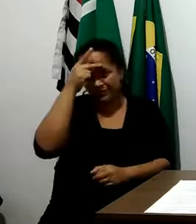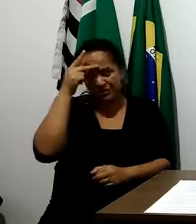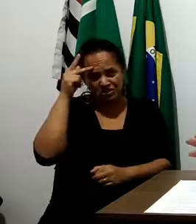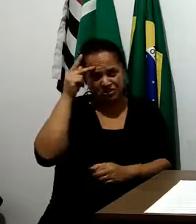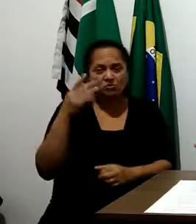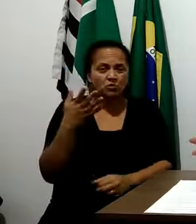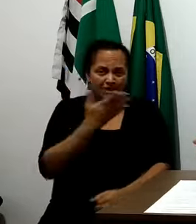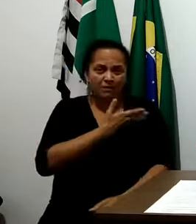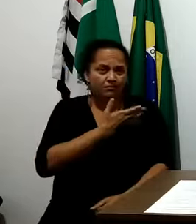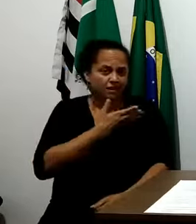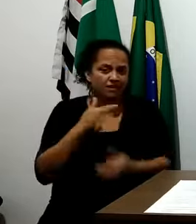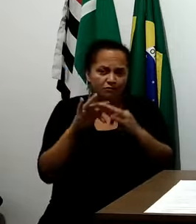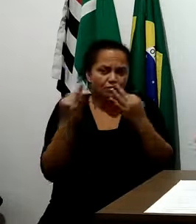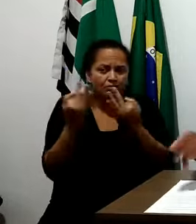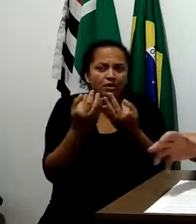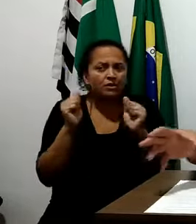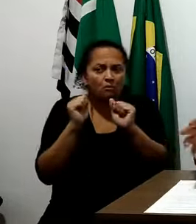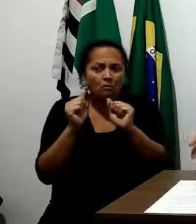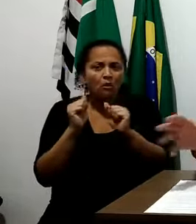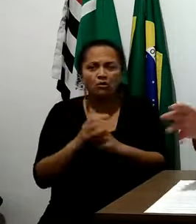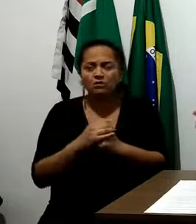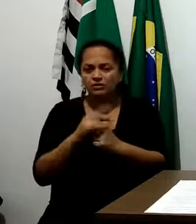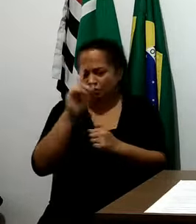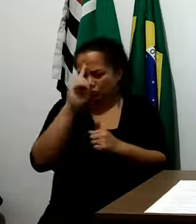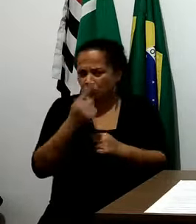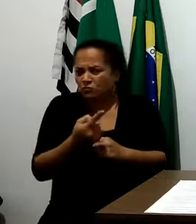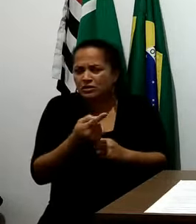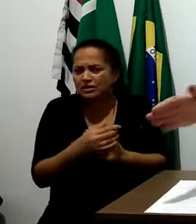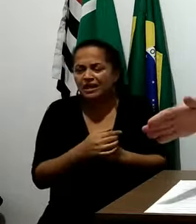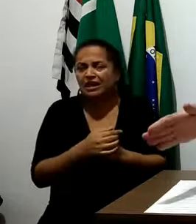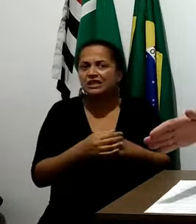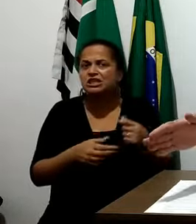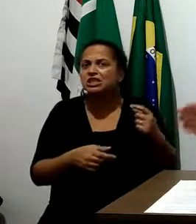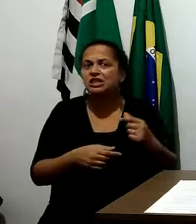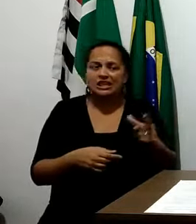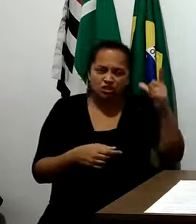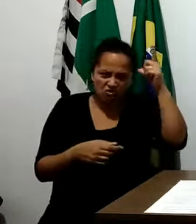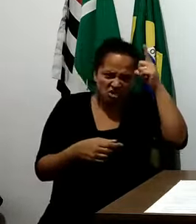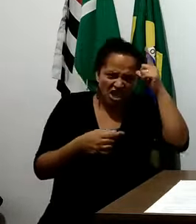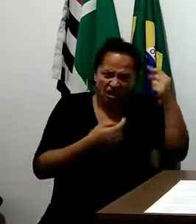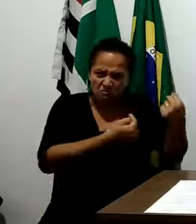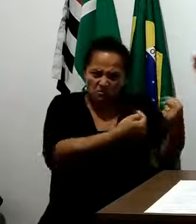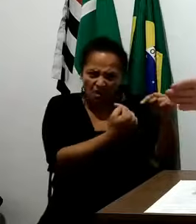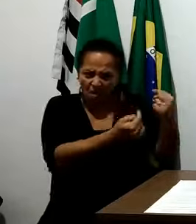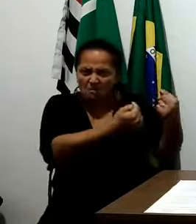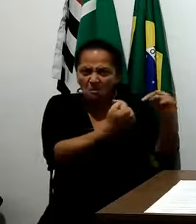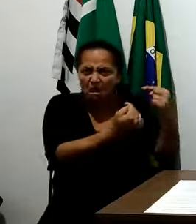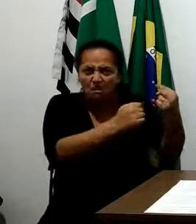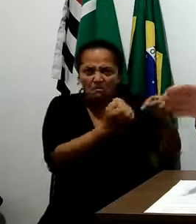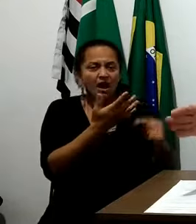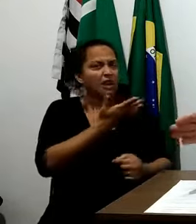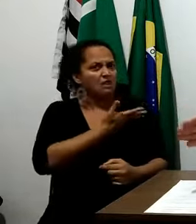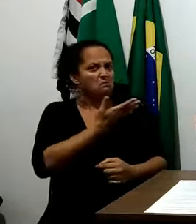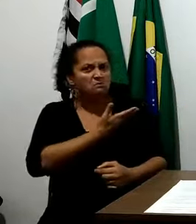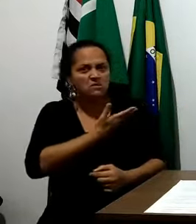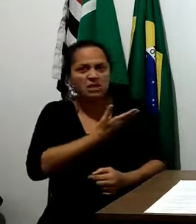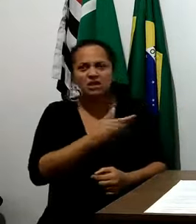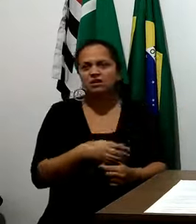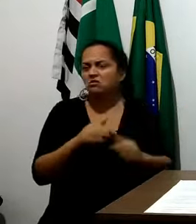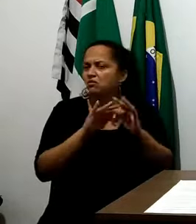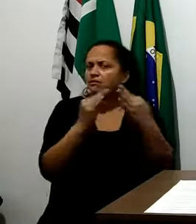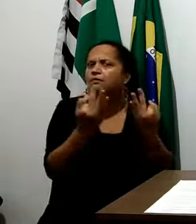ele vai abrir um lugar na vida dele para que Satanás entre e possa oprimi-lo, possa escravizá-lo.